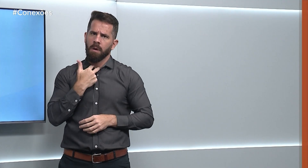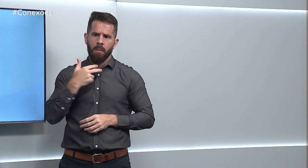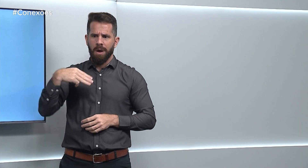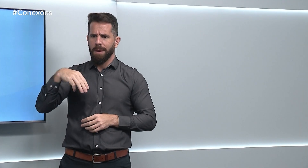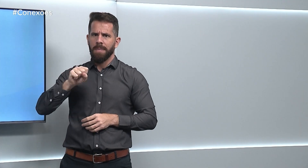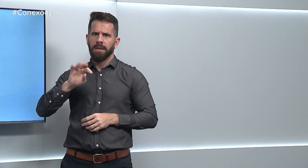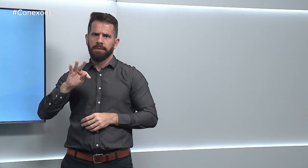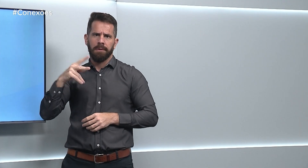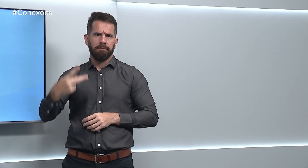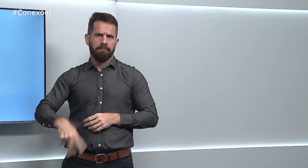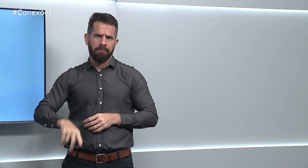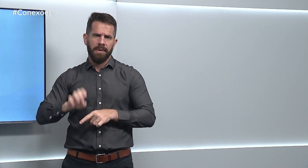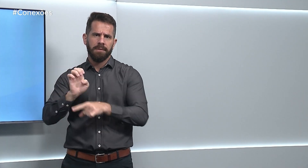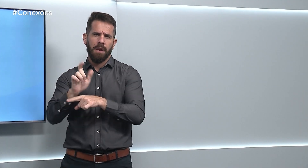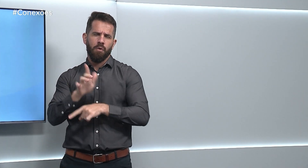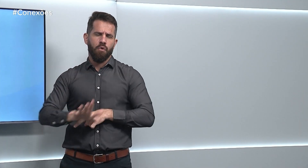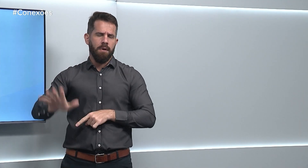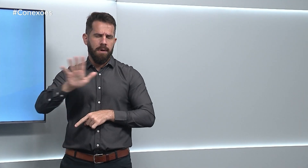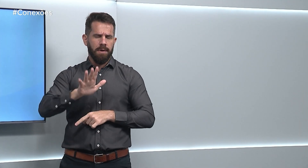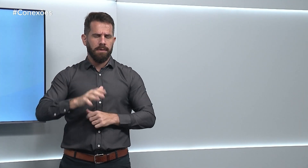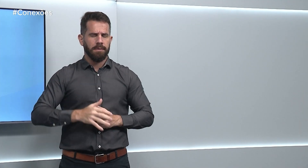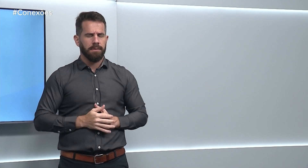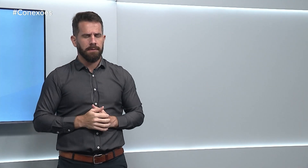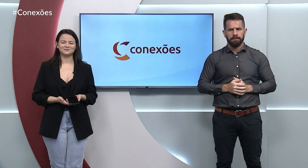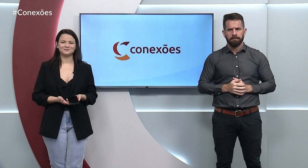terra aqui no estado.